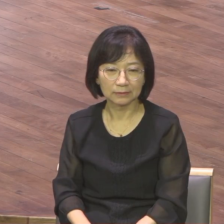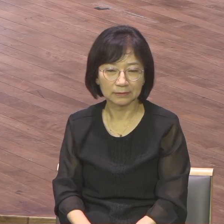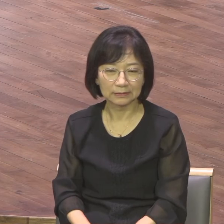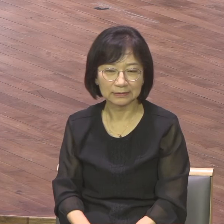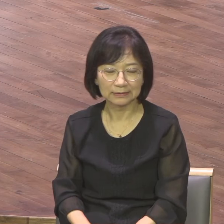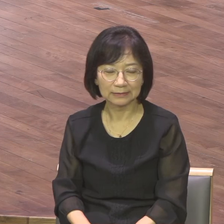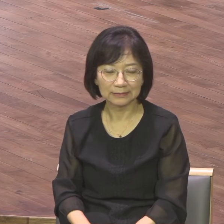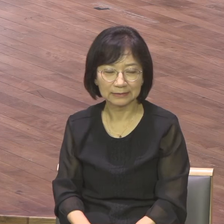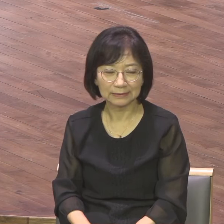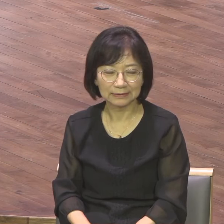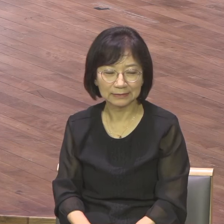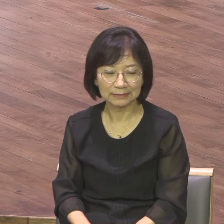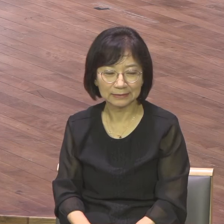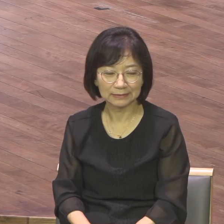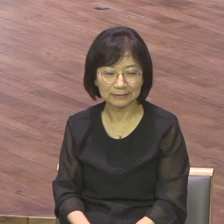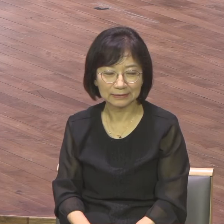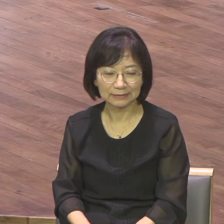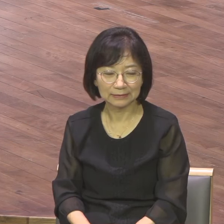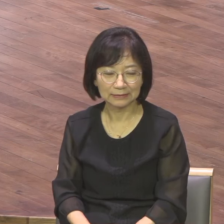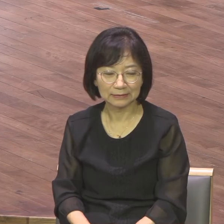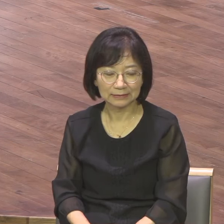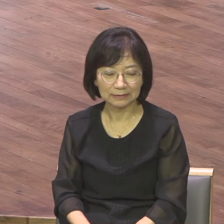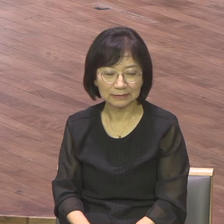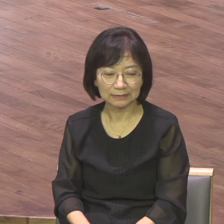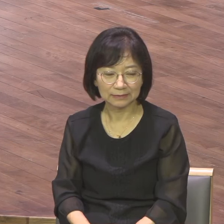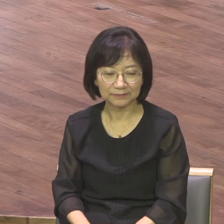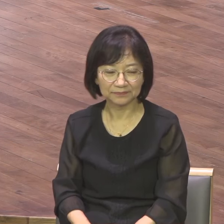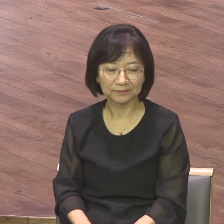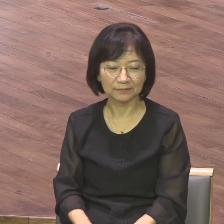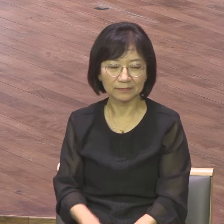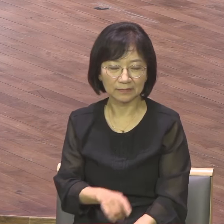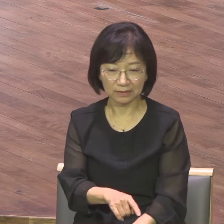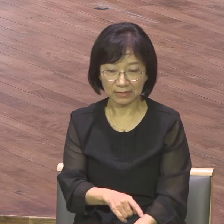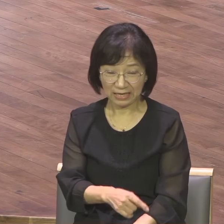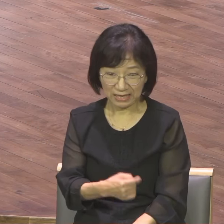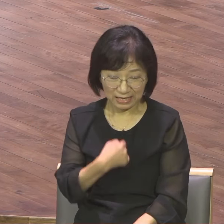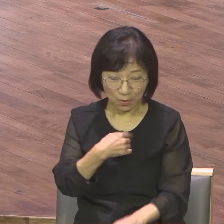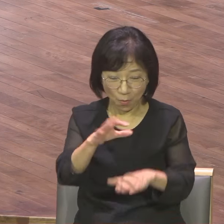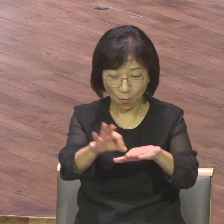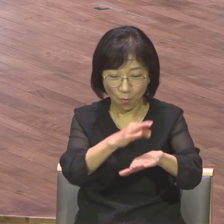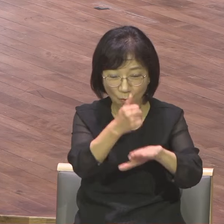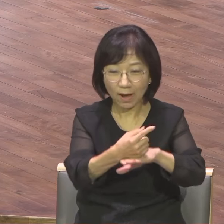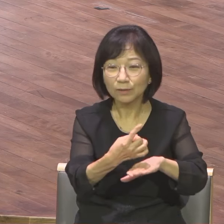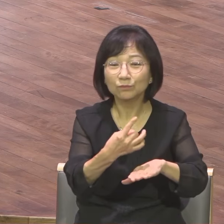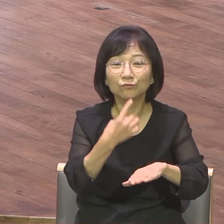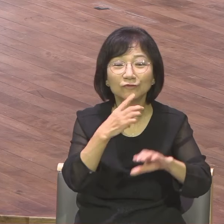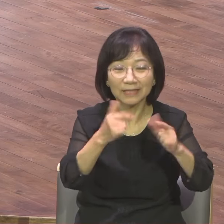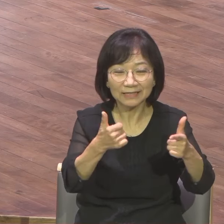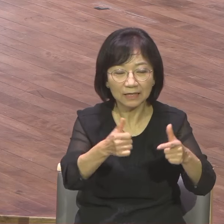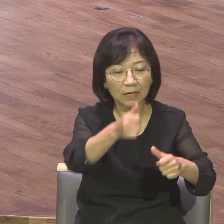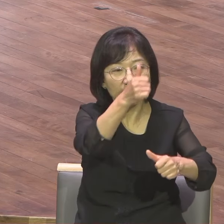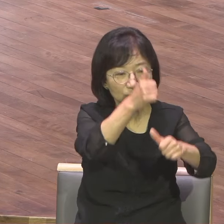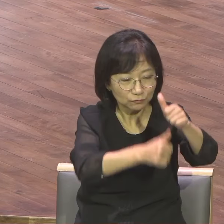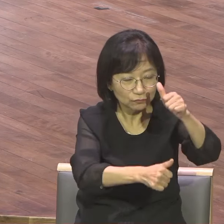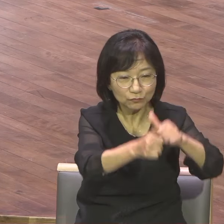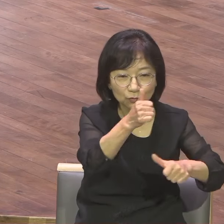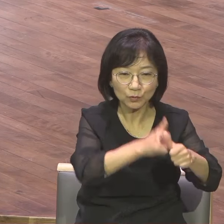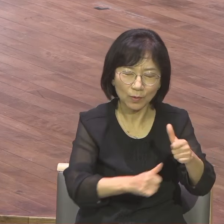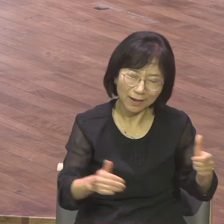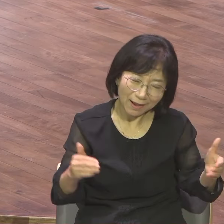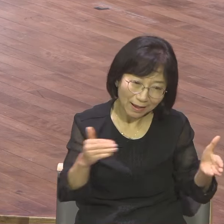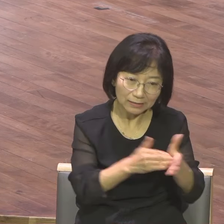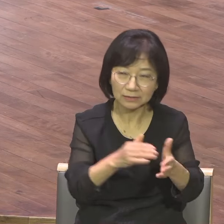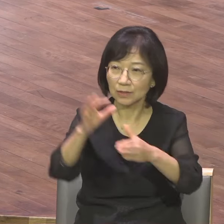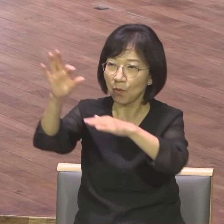다시 말하면 자기 자신만의 문제가 아니라 후손들까지, 저 아스의 후손들 싹 다